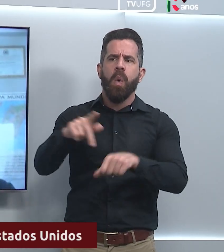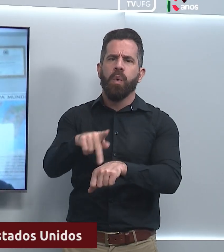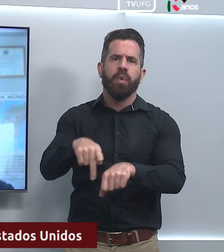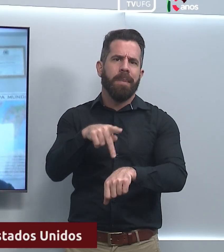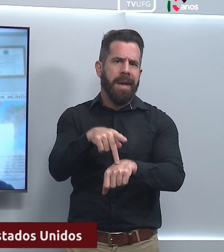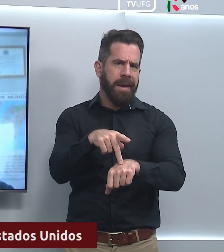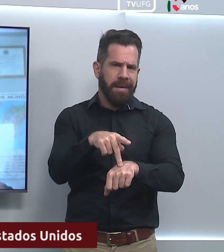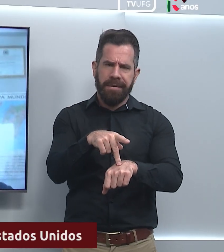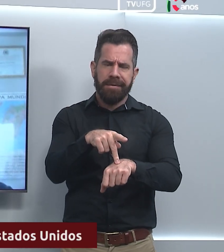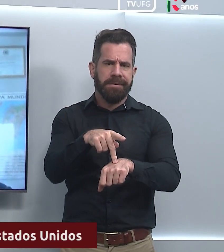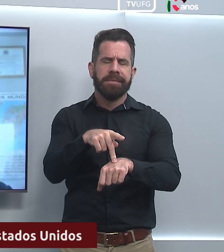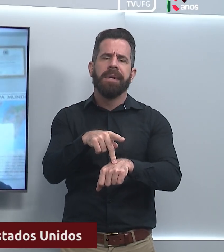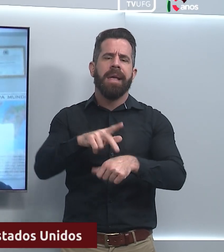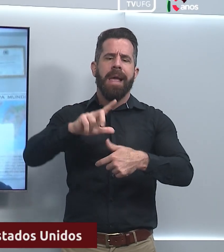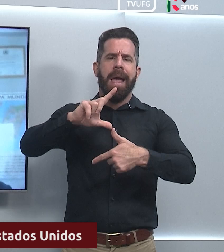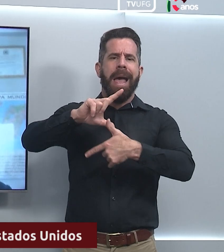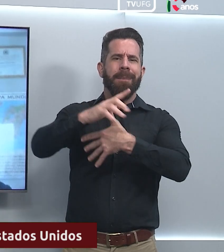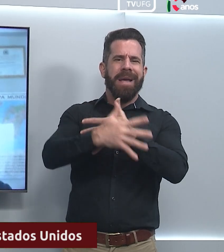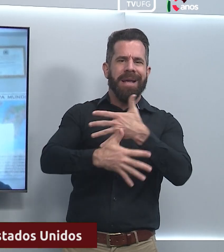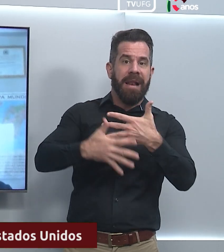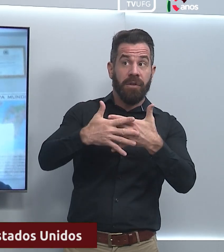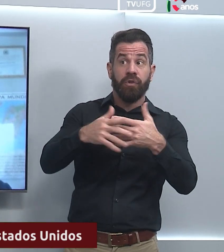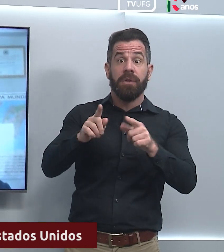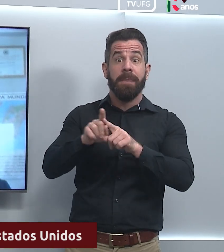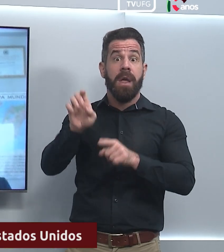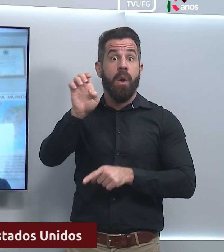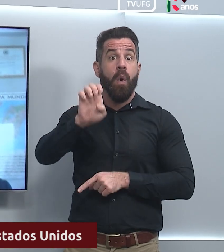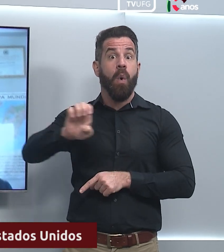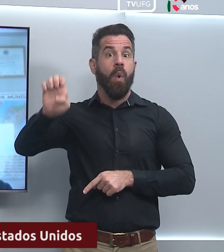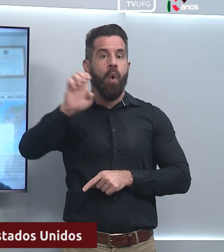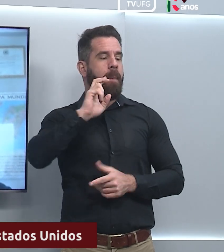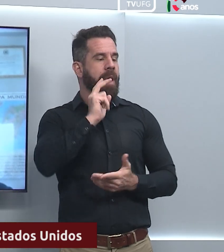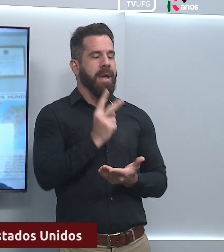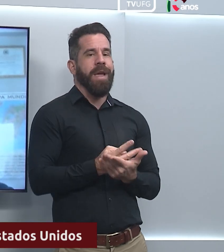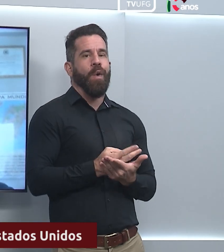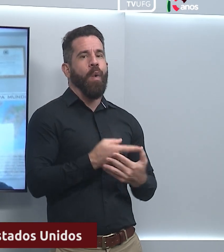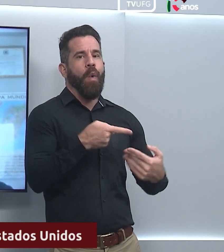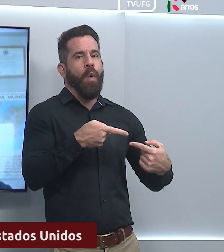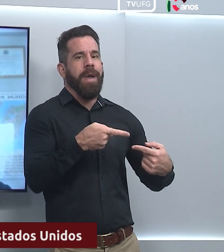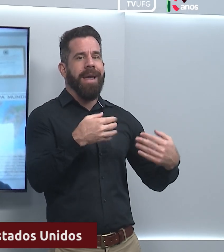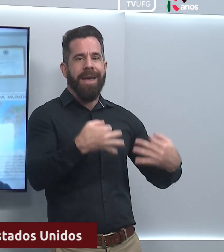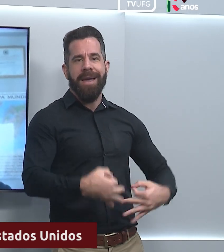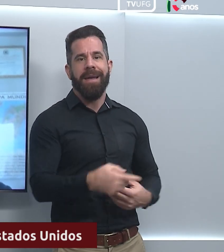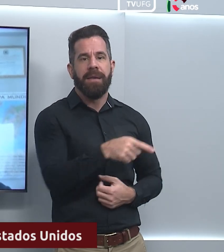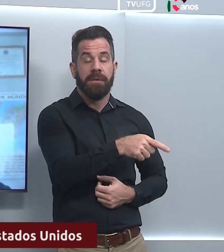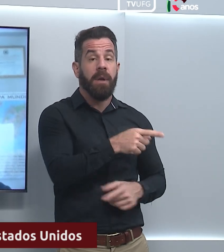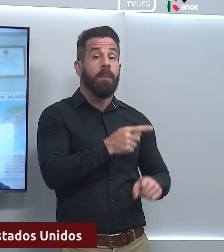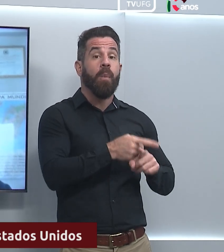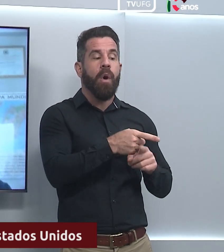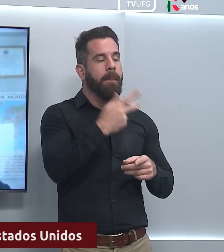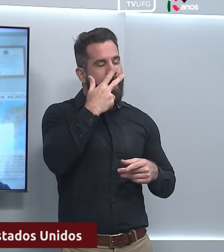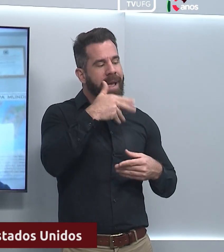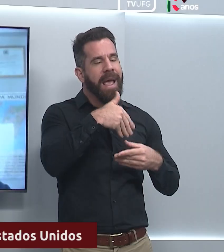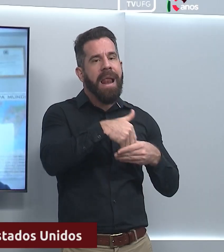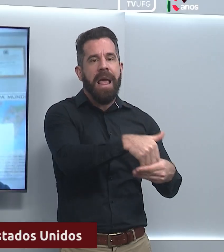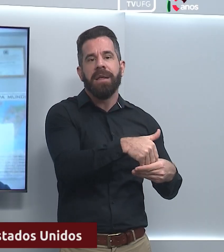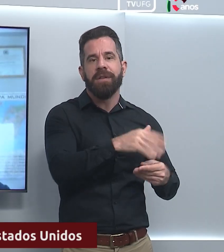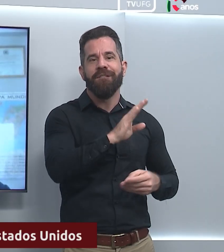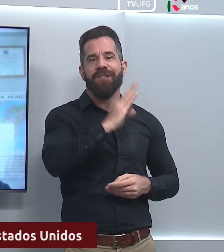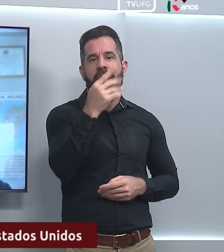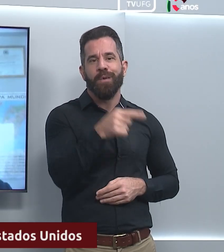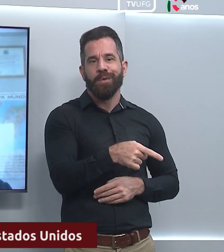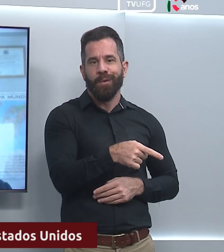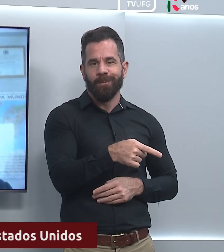da Europa também não o reconhecem. Alegam que as eleições não foram legítimas. Há